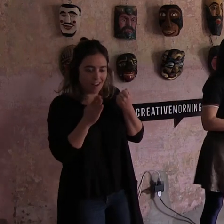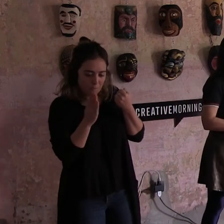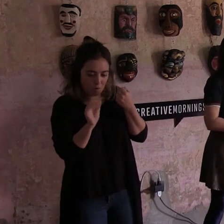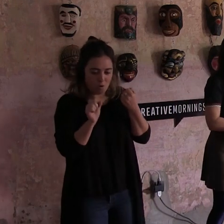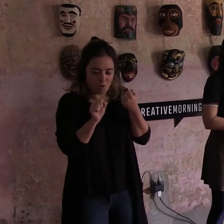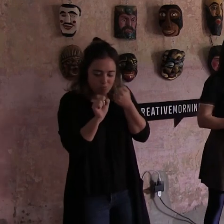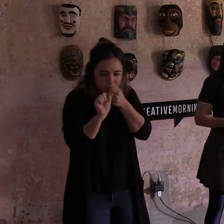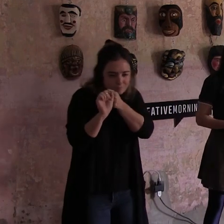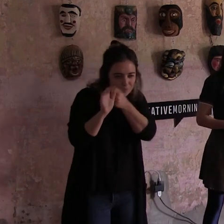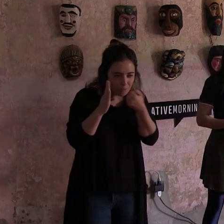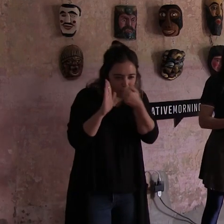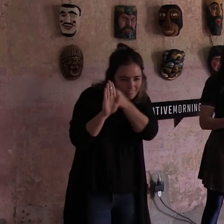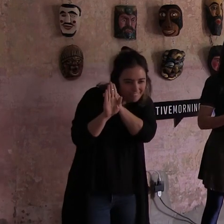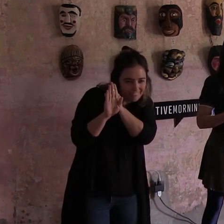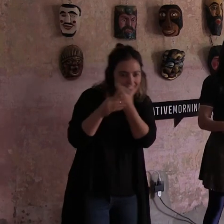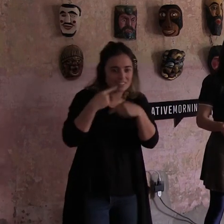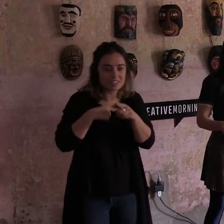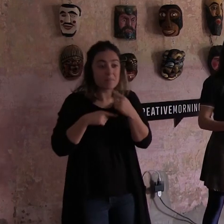columna, y me decía